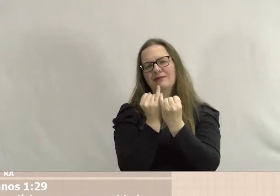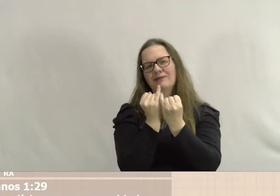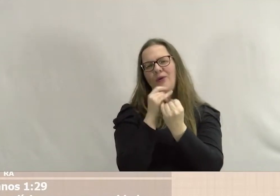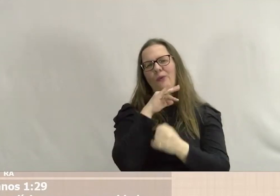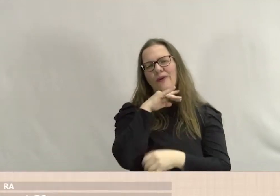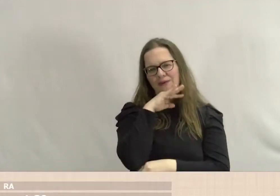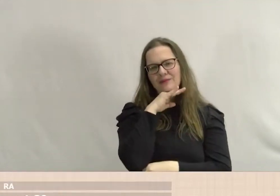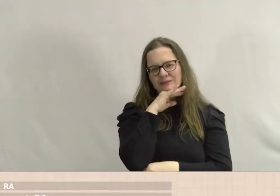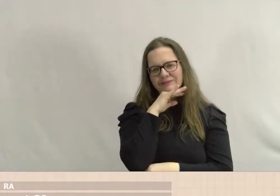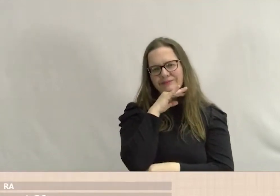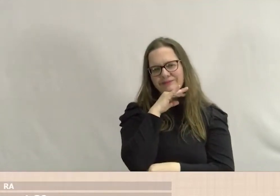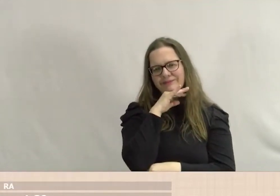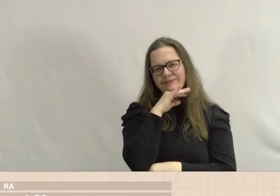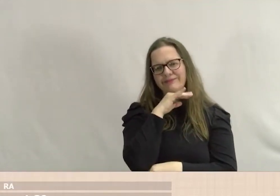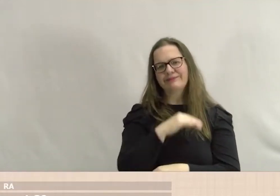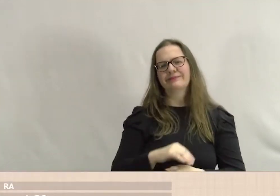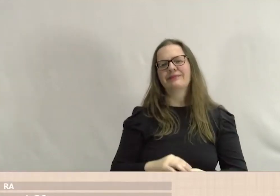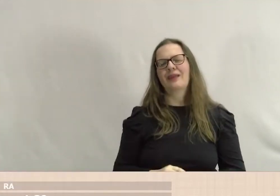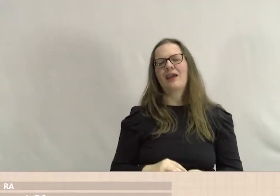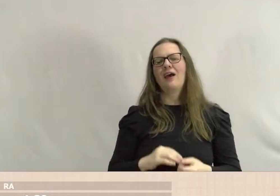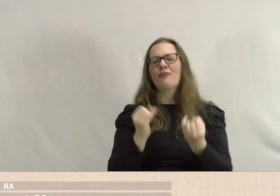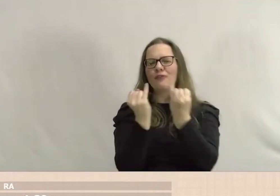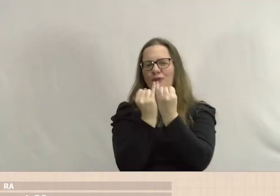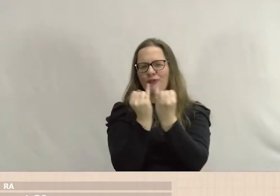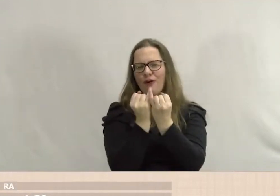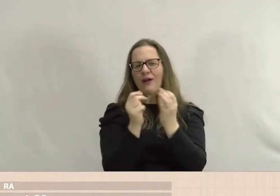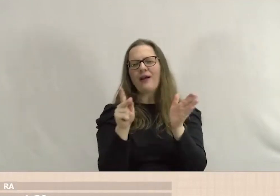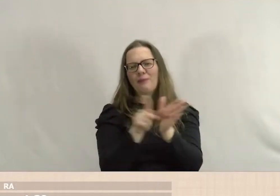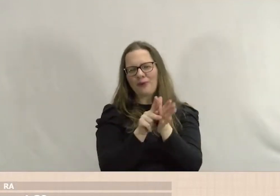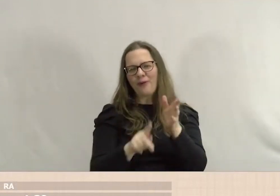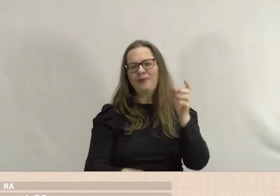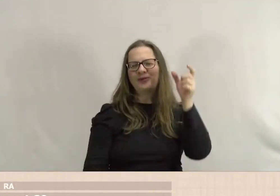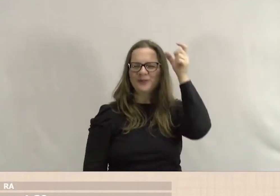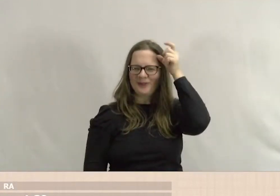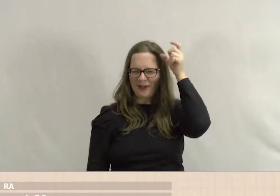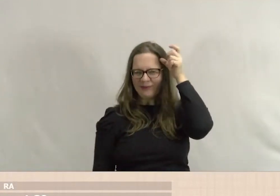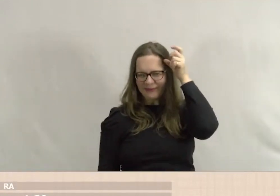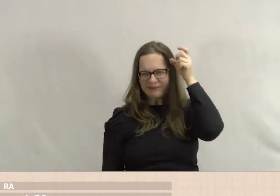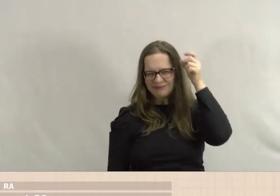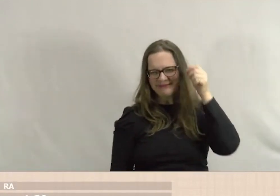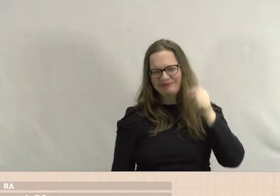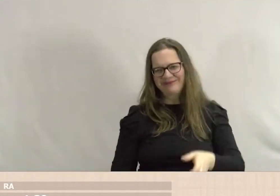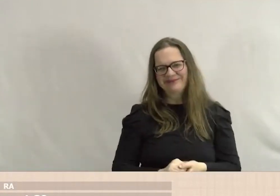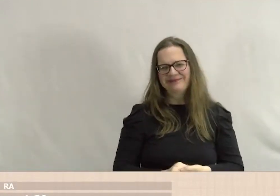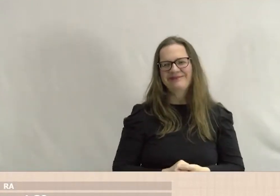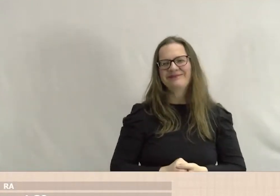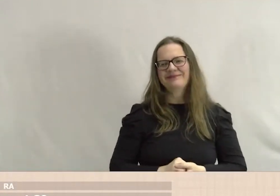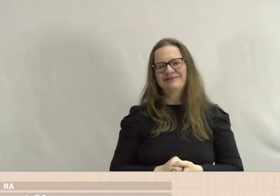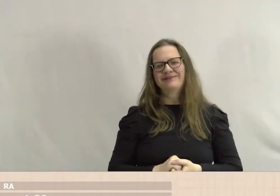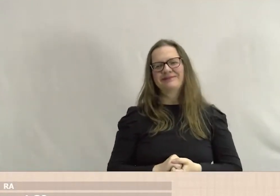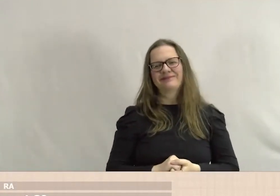Caluniadores, caluniam. Jesus foi mais caluniado de todos os homens.